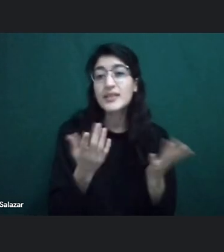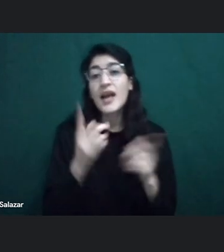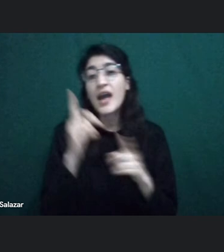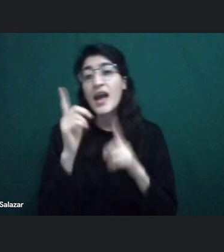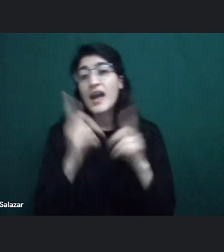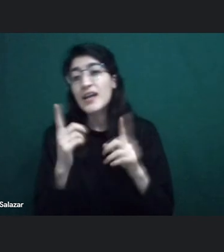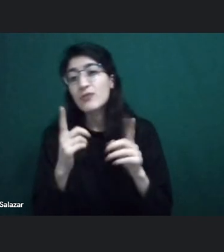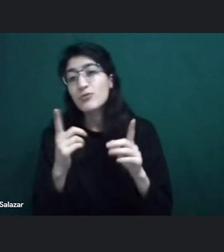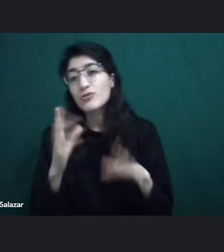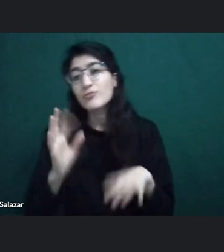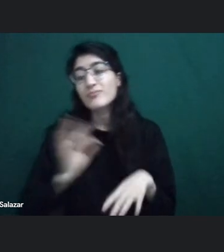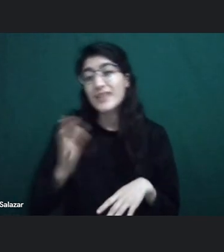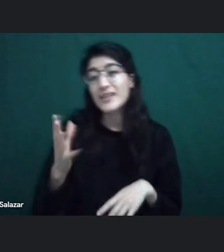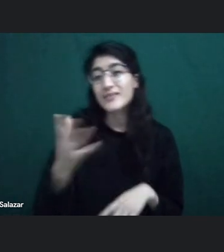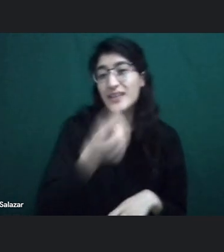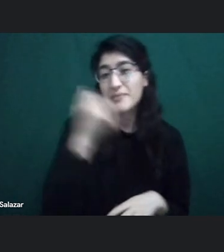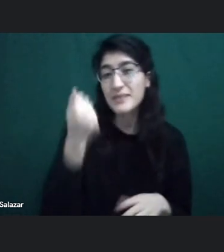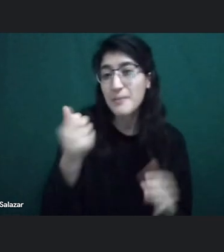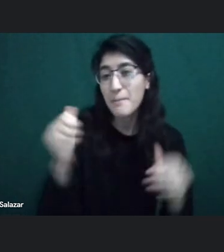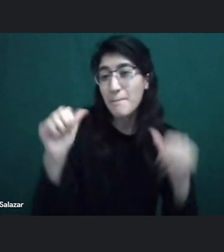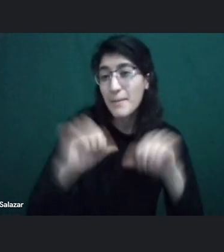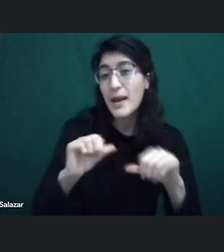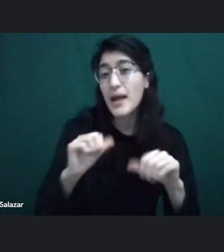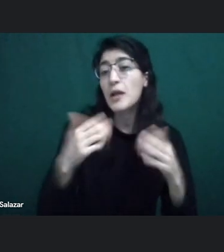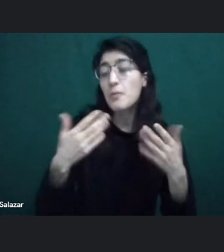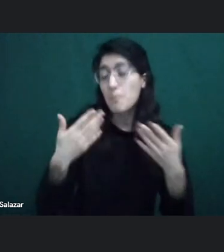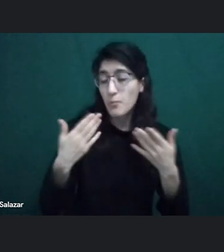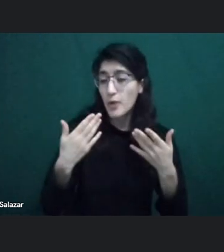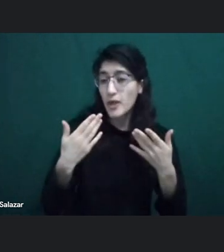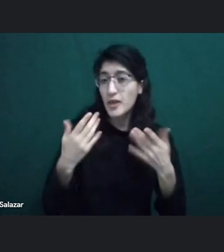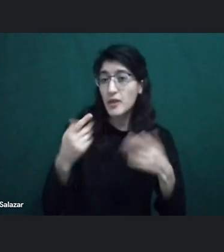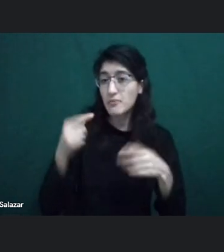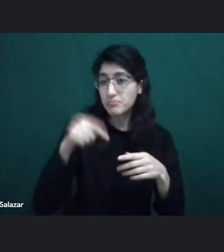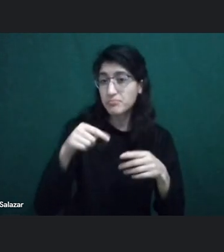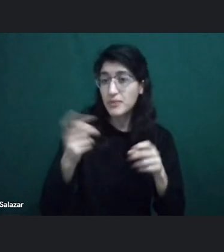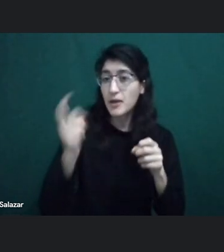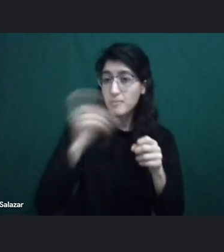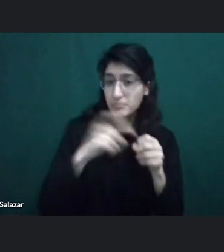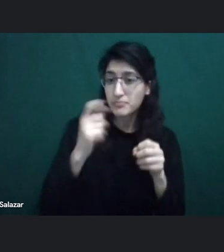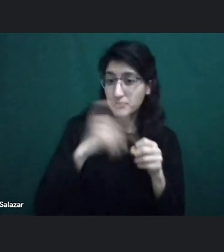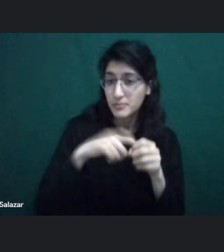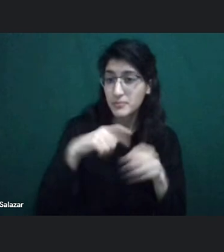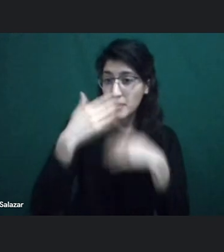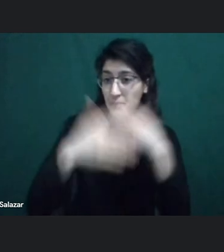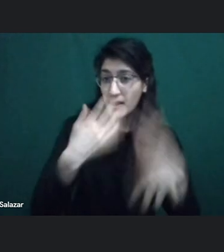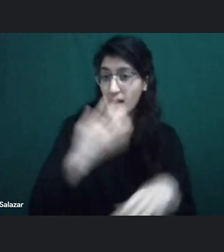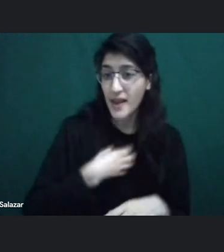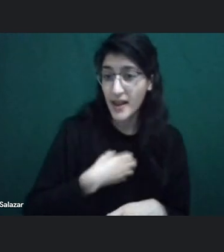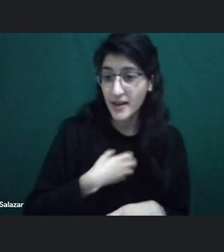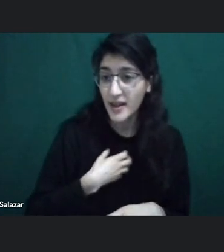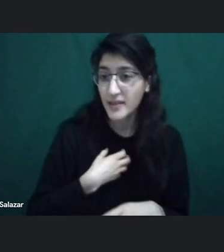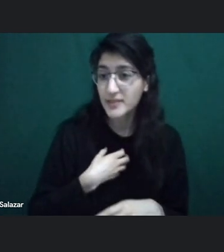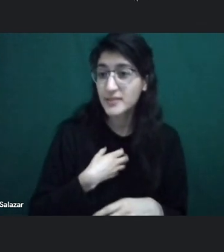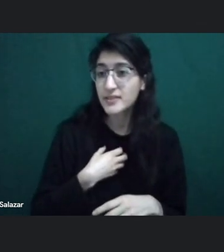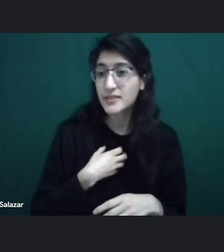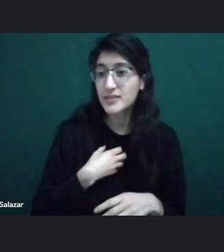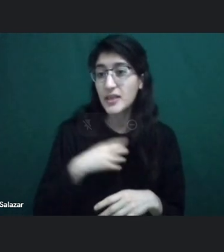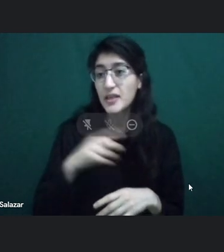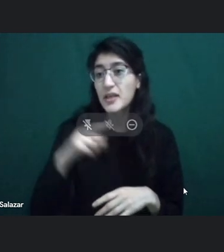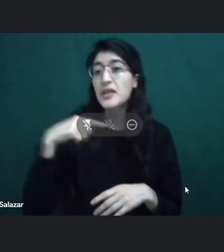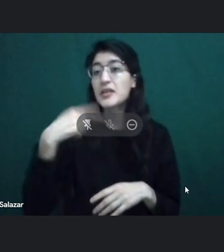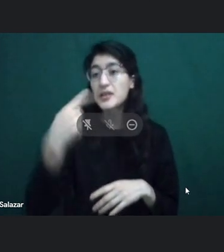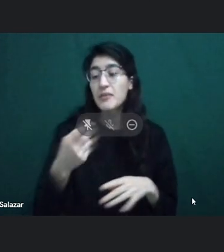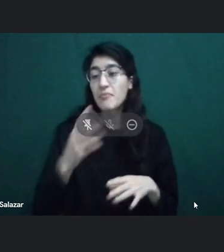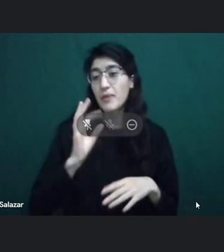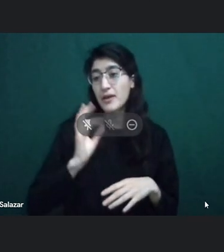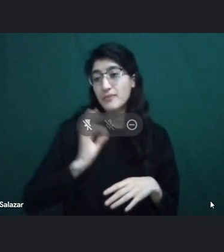vacaciones, pueden seguir participando de las clases y después rendir la materia libre, no hay ningún problema, ¿sí?